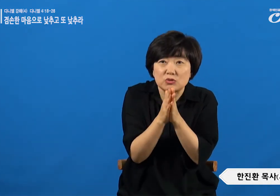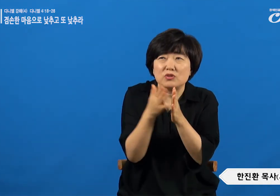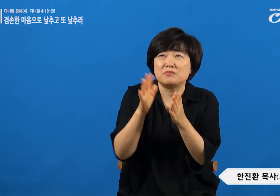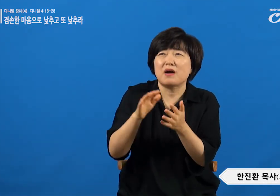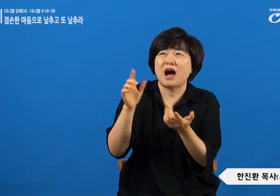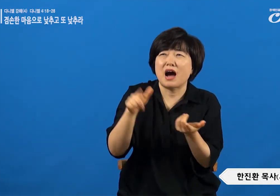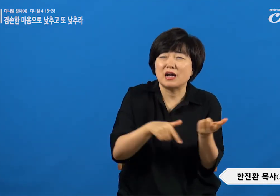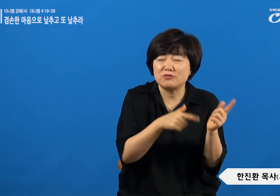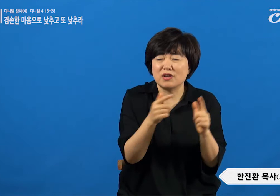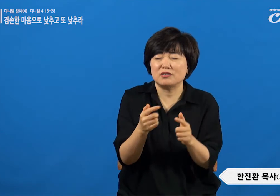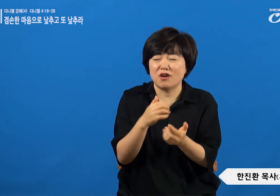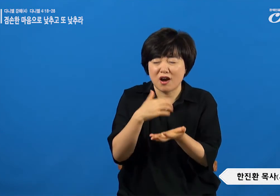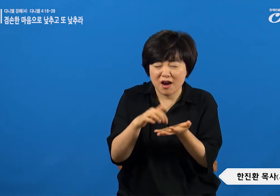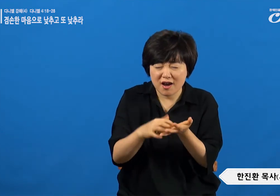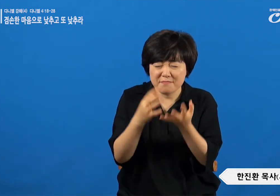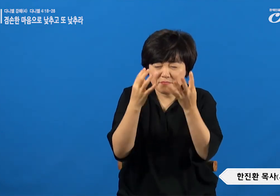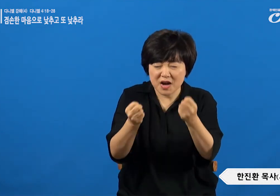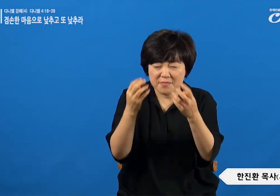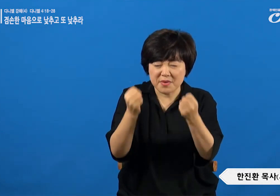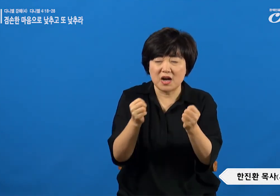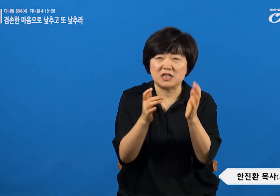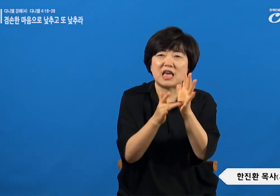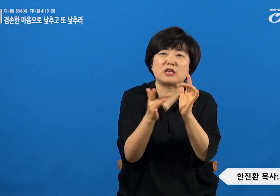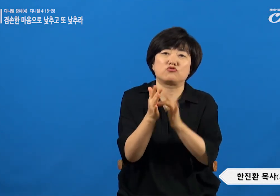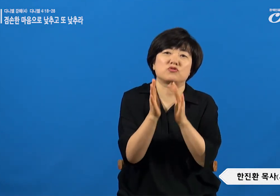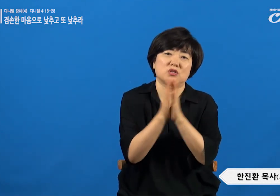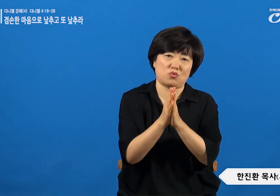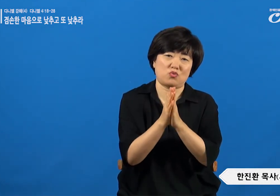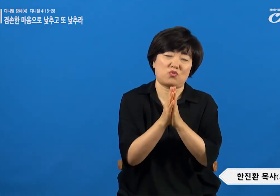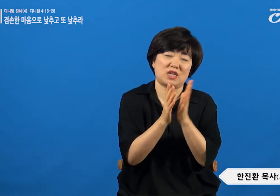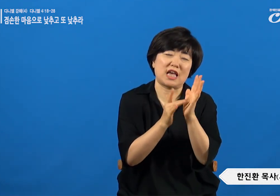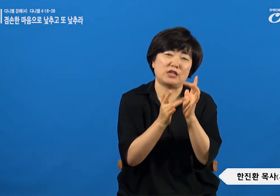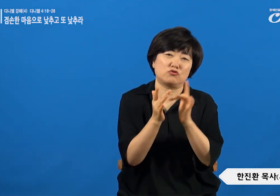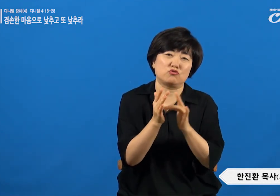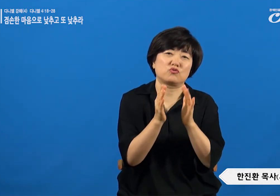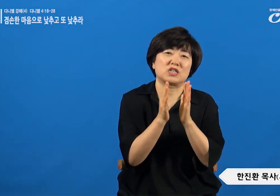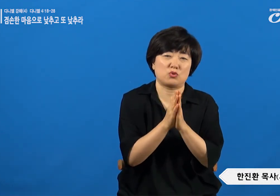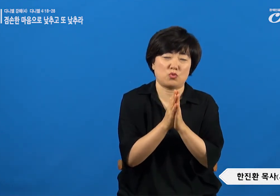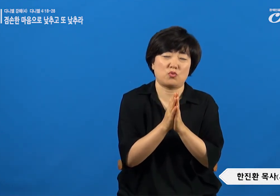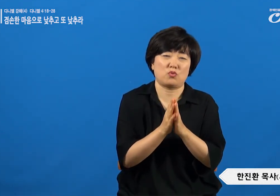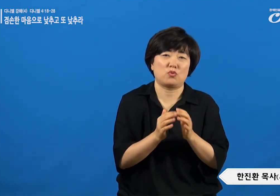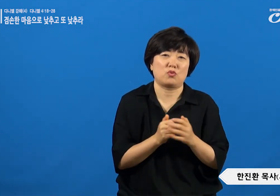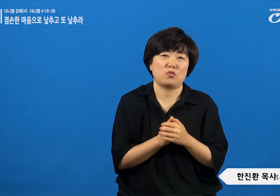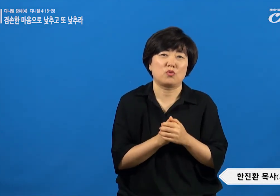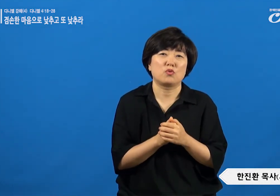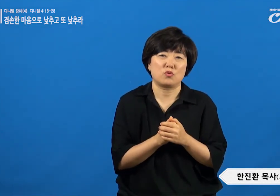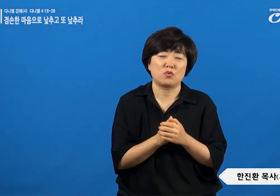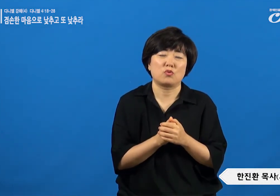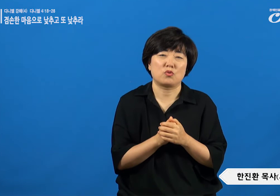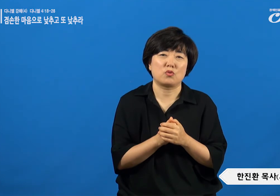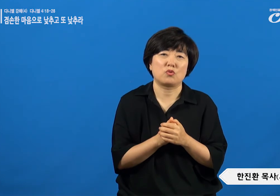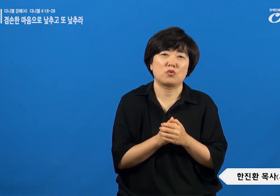합니다. 그것을 예수 기도라고 합니다. Jesus prayer, 예수 기도입니다.